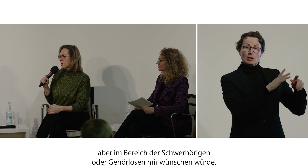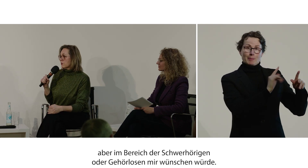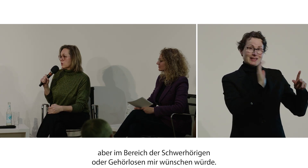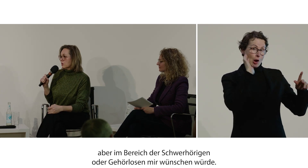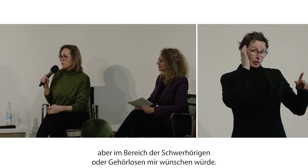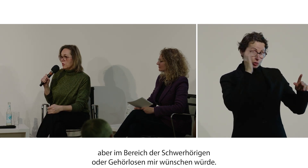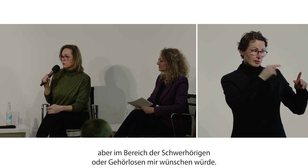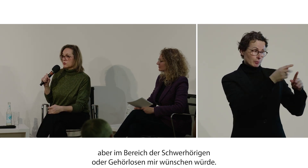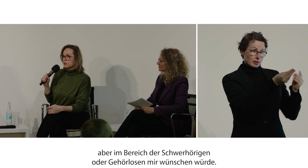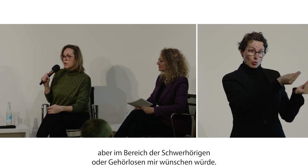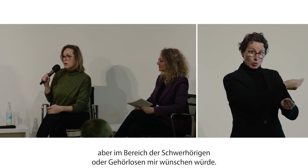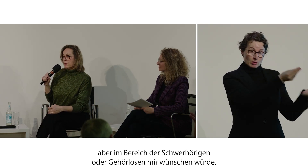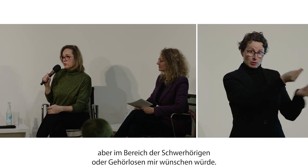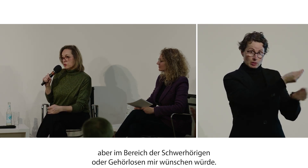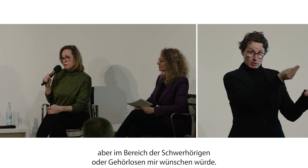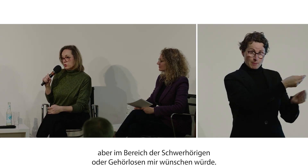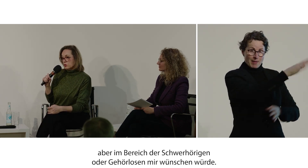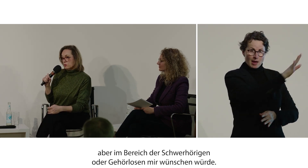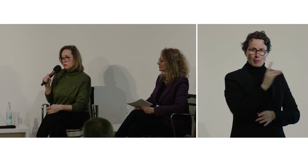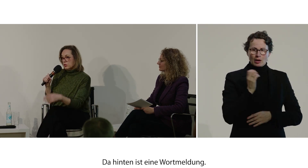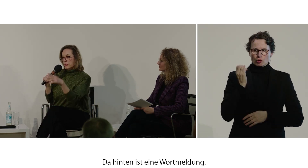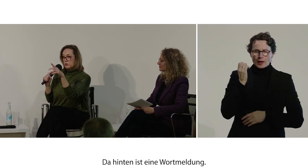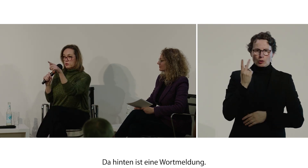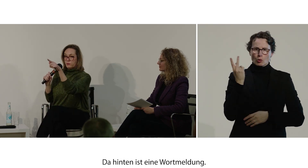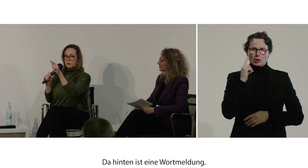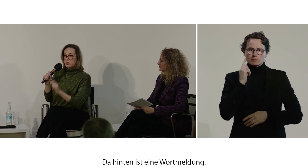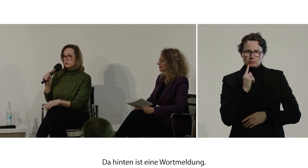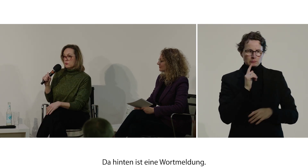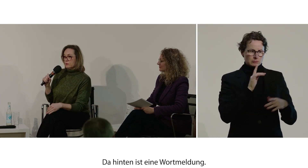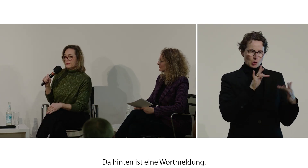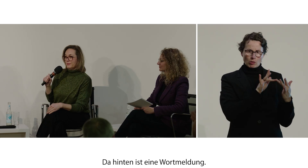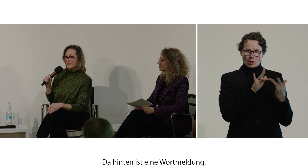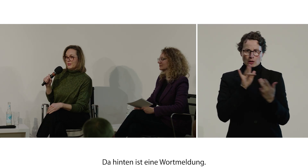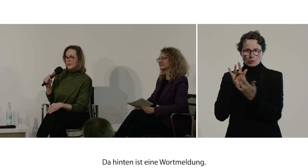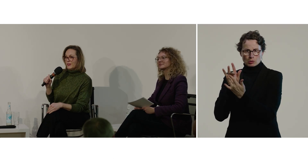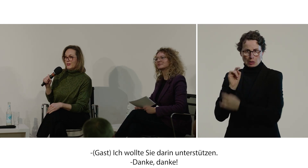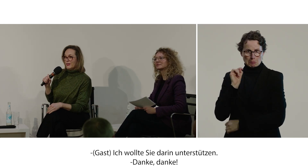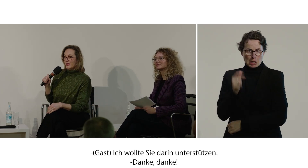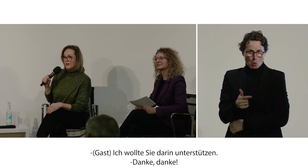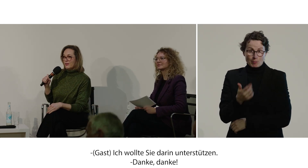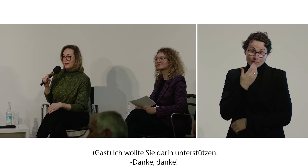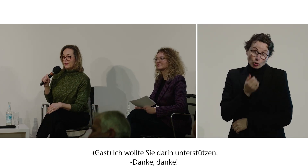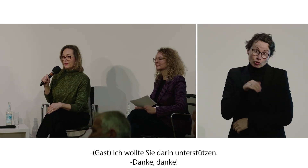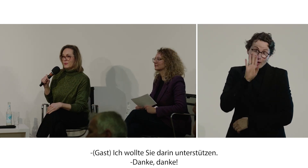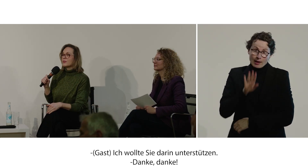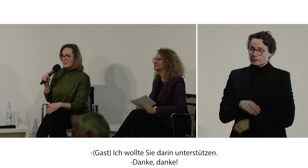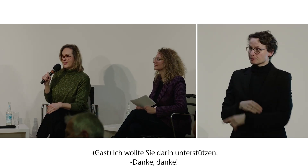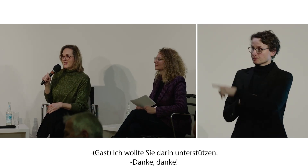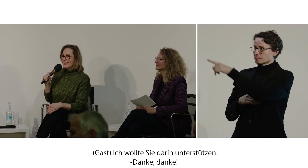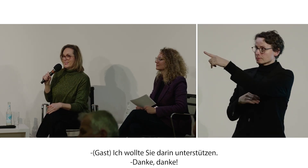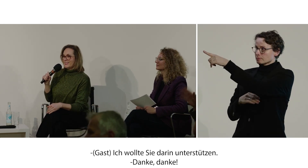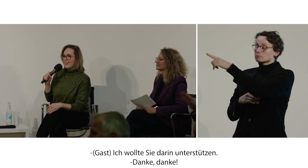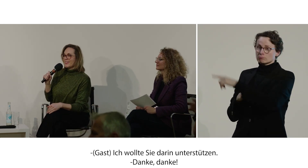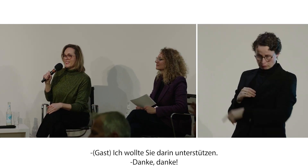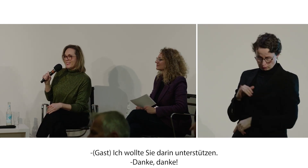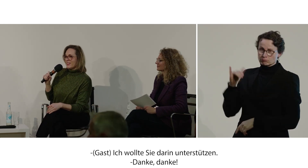Schwerhörigen oder Gehörlosen mir wünschen würde. Da hinten ist eine Wortmeldung. Ich wollte nur Sie unterstützen, indem Sie